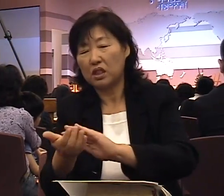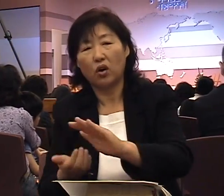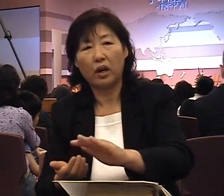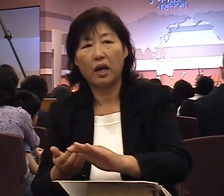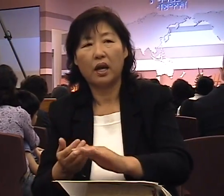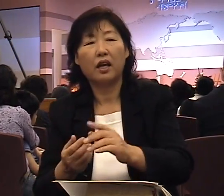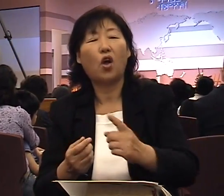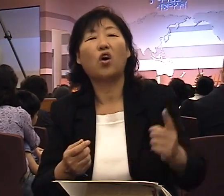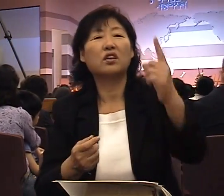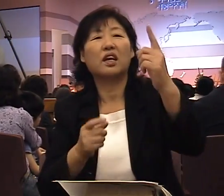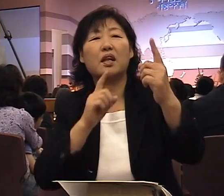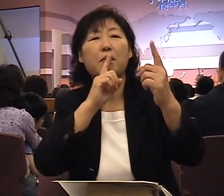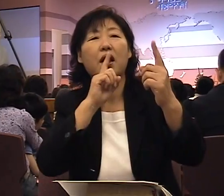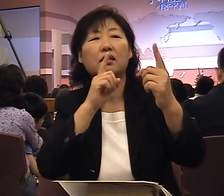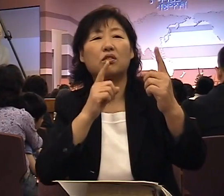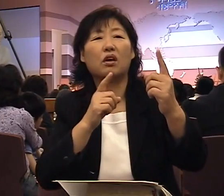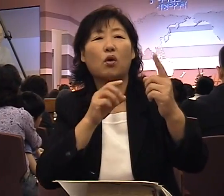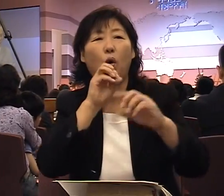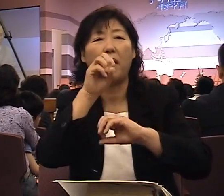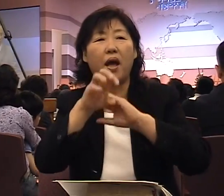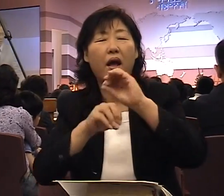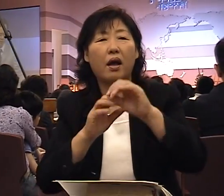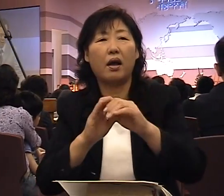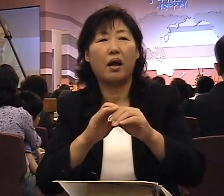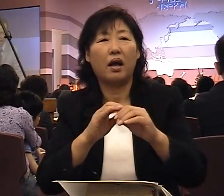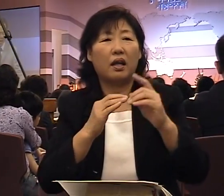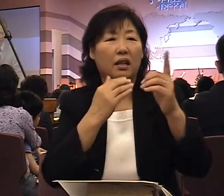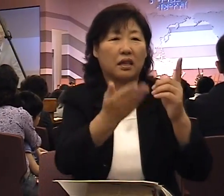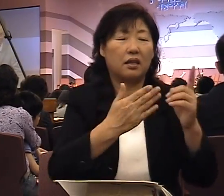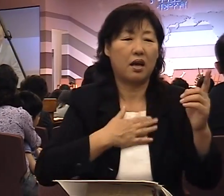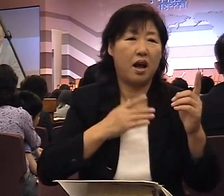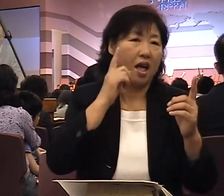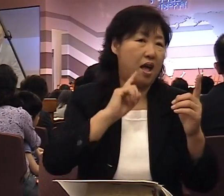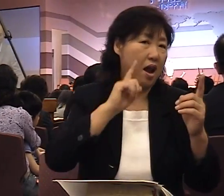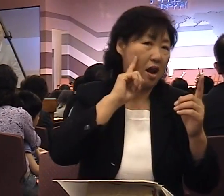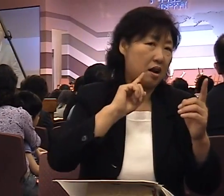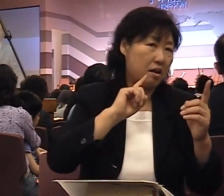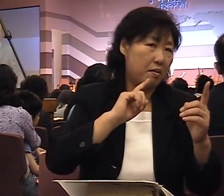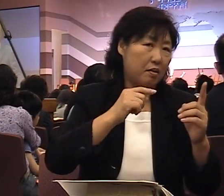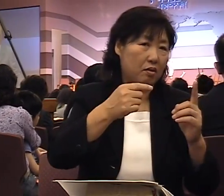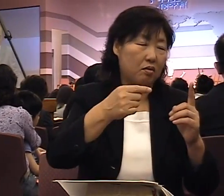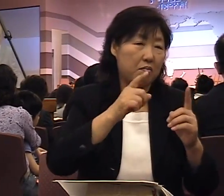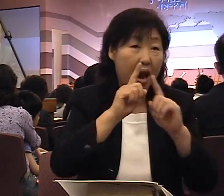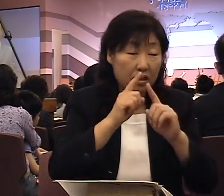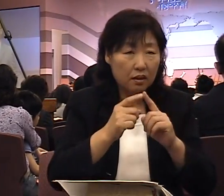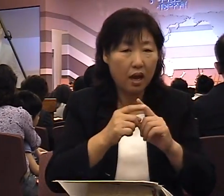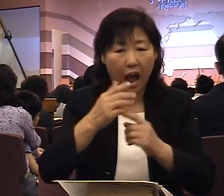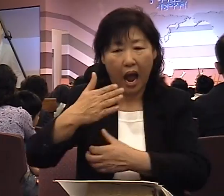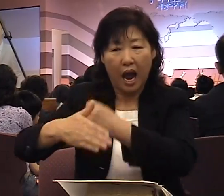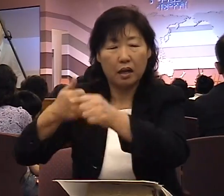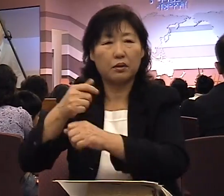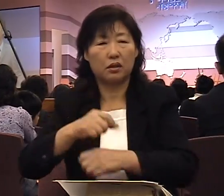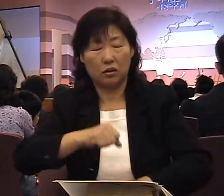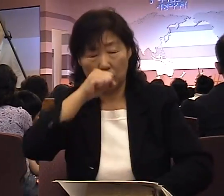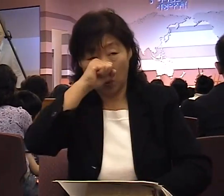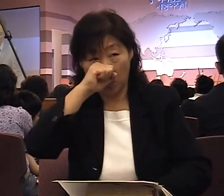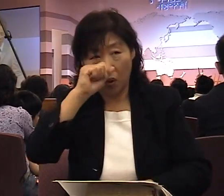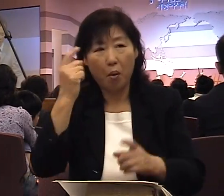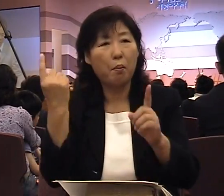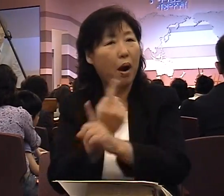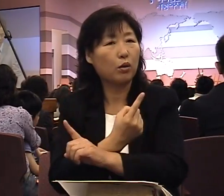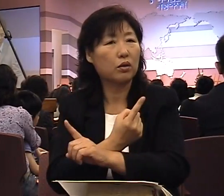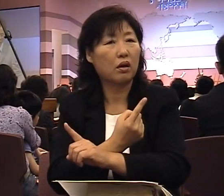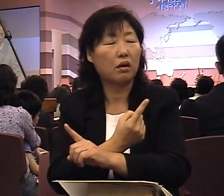말해주는 고백입니다. 당신들은 나를 해하려 하였으나 하나님은 그것을 선으로 바꾸사 그